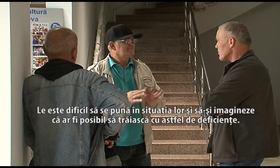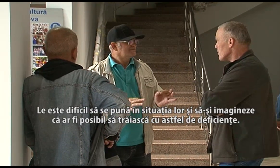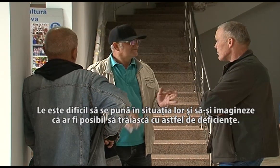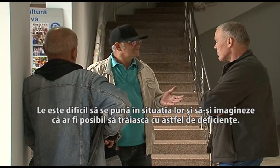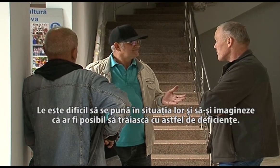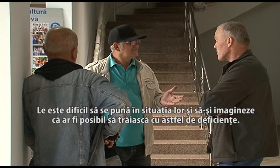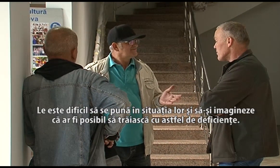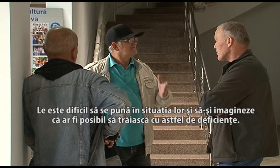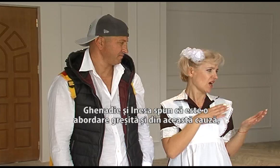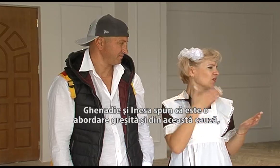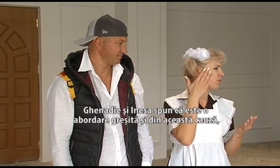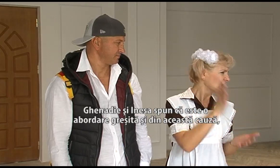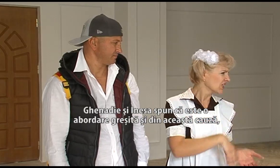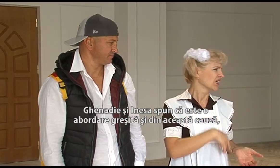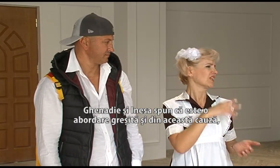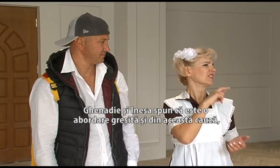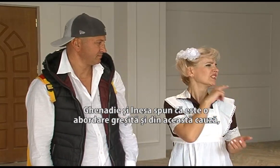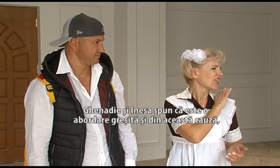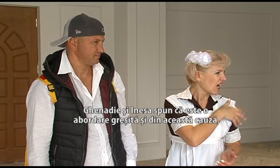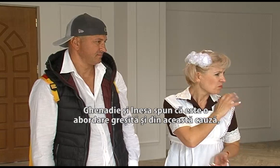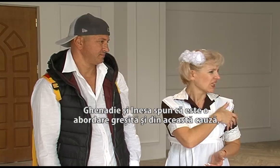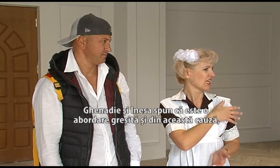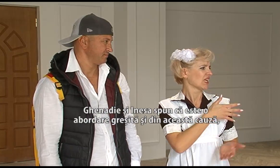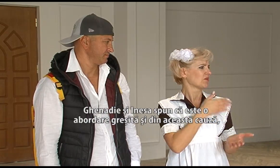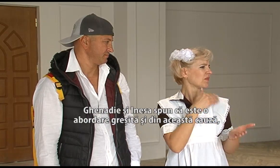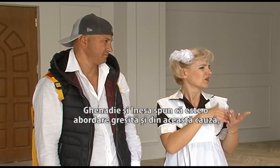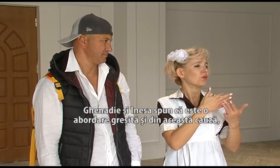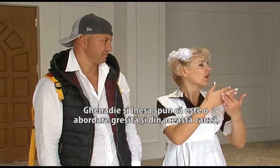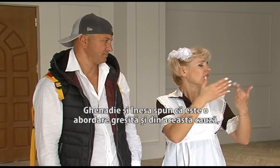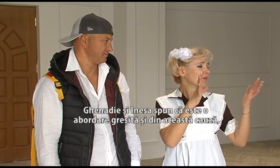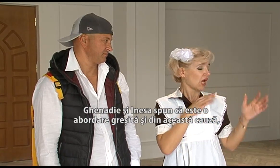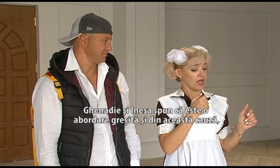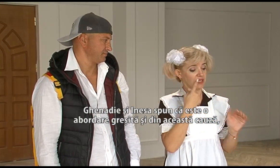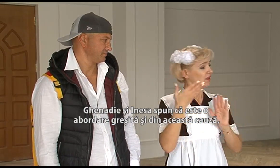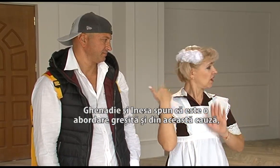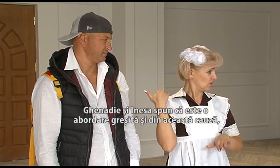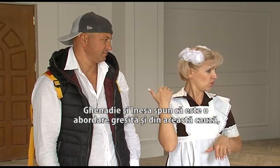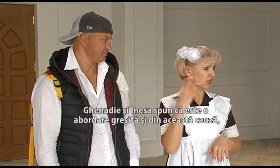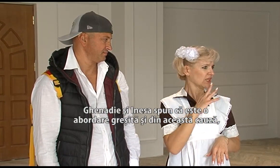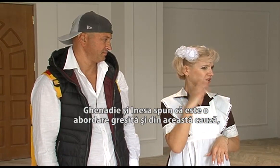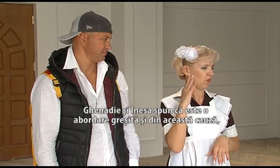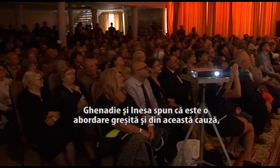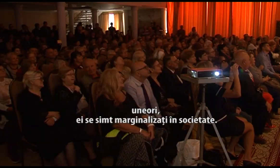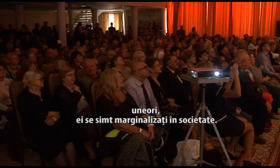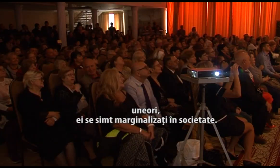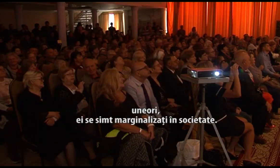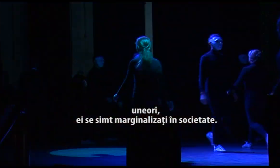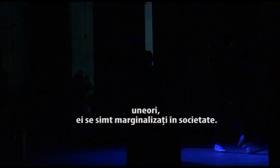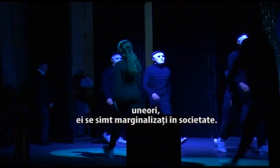de deficiențe. Ghenadie și Inesa spun că este o abordare greșită și din această cauză, uneori, ei se